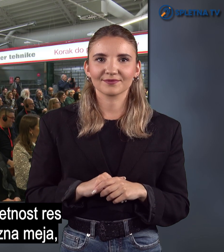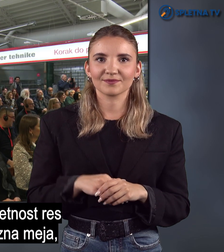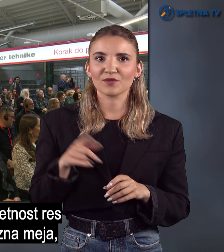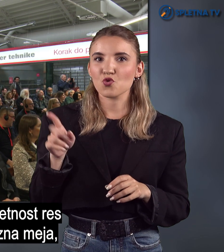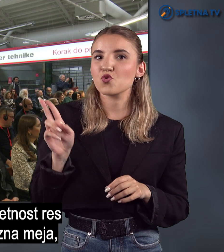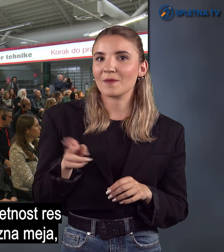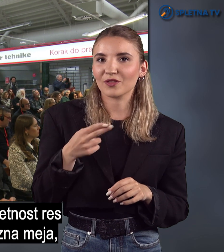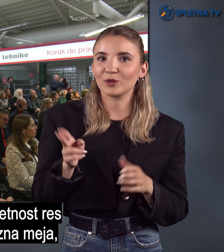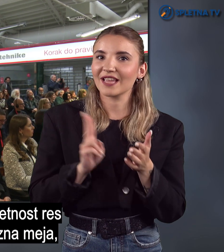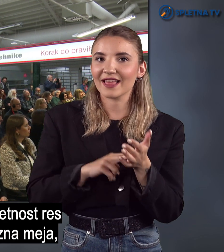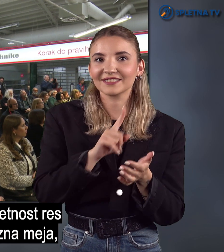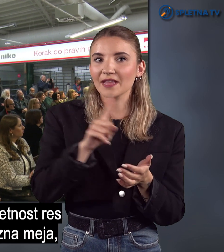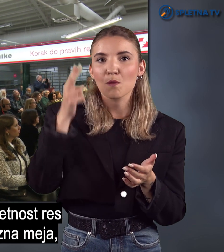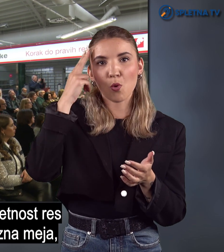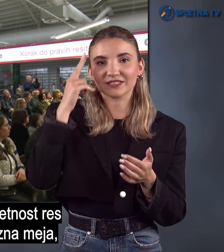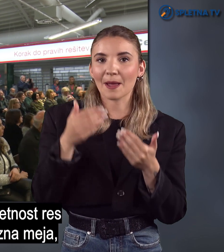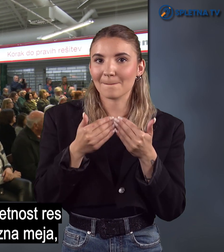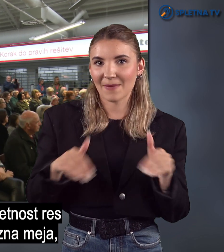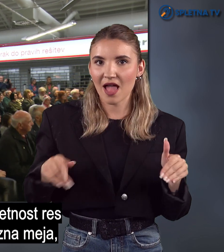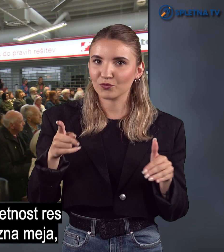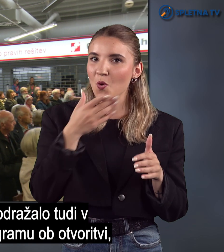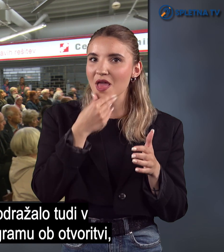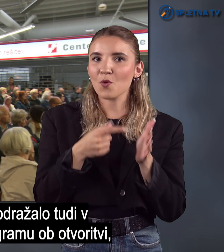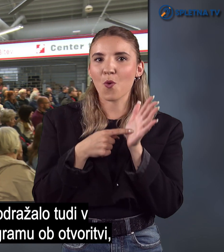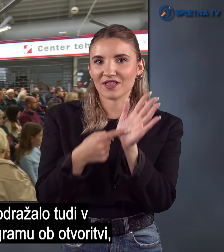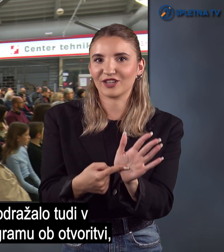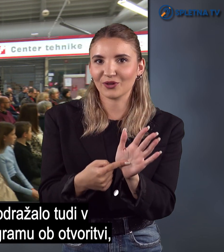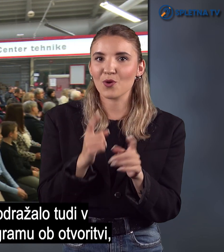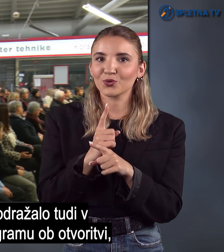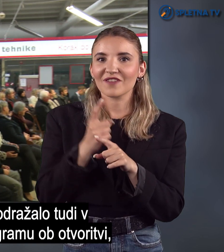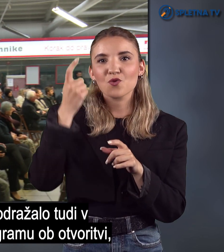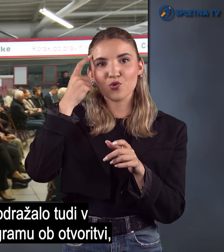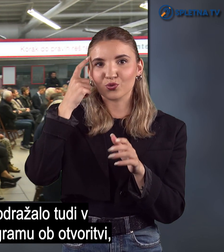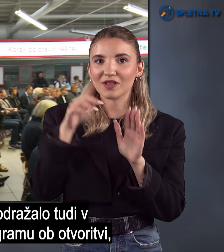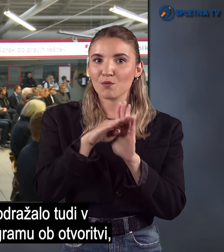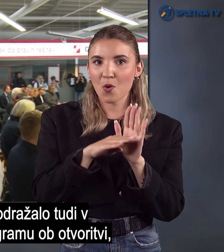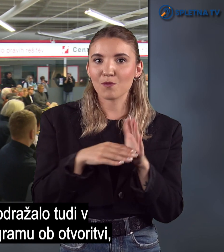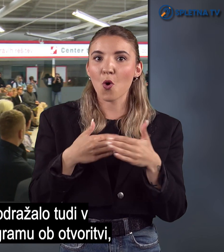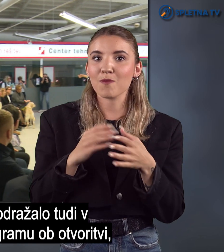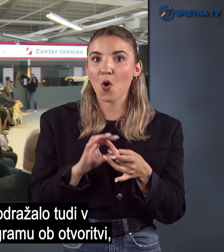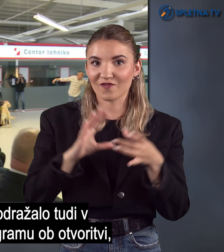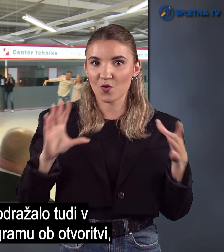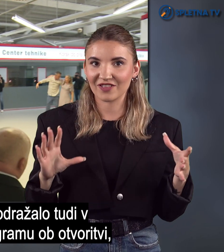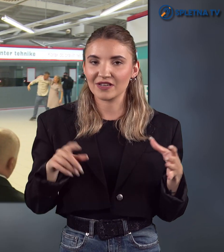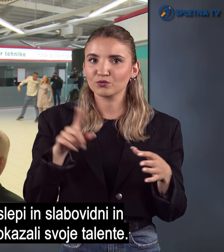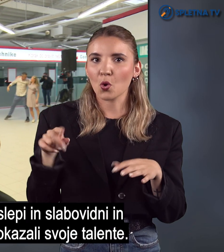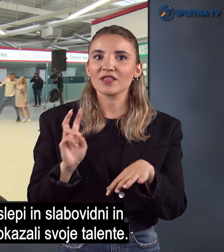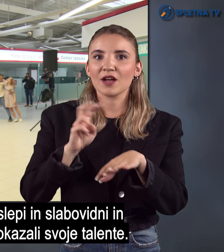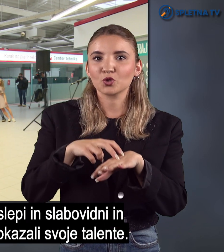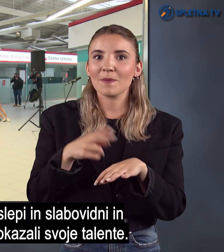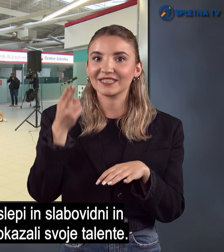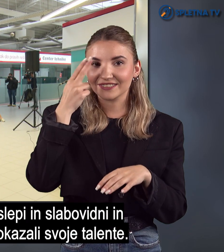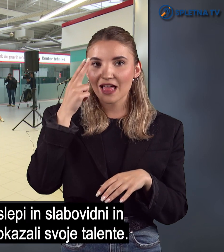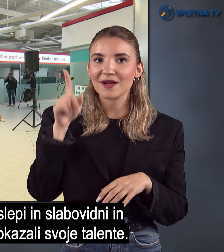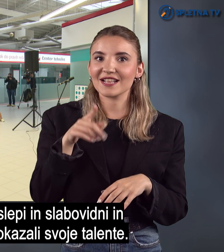Da umetnost res ne pozna meja, se je lepo odražalo tudi v kulturnem programu ob otvoritvi, kjer so nastopili slepi